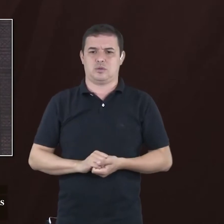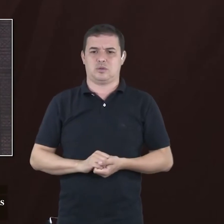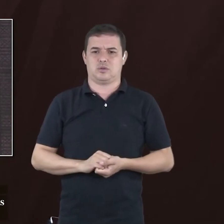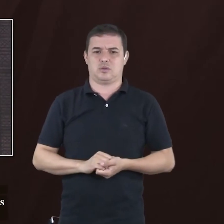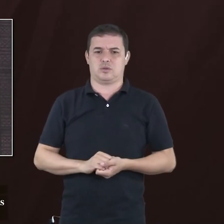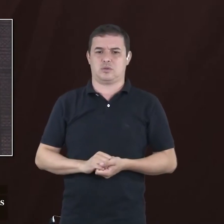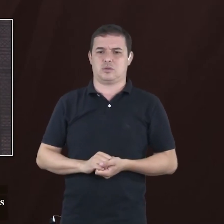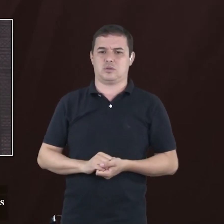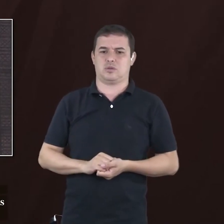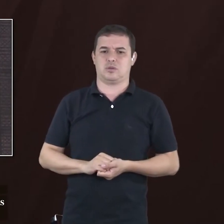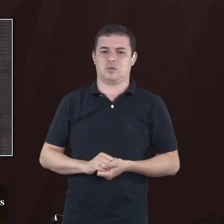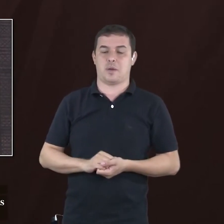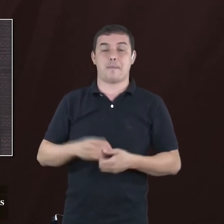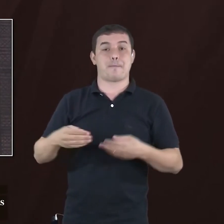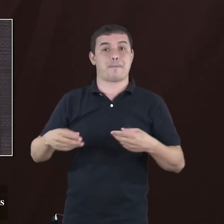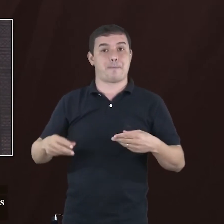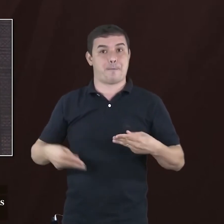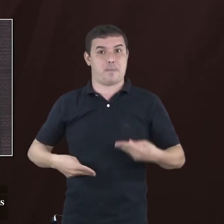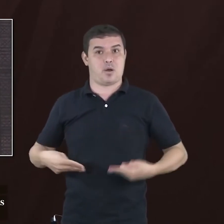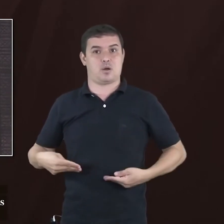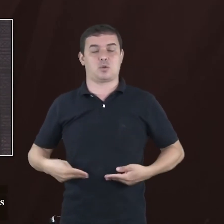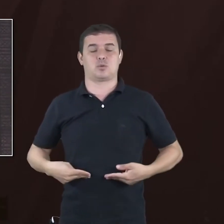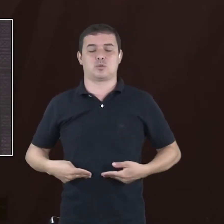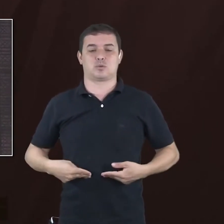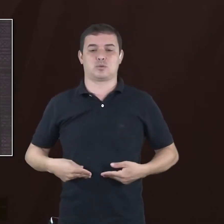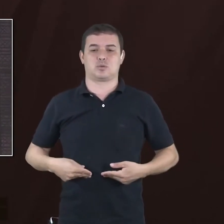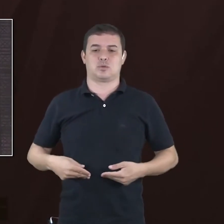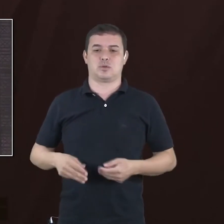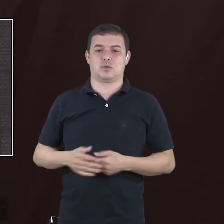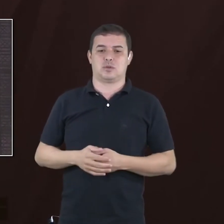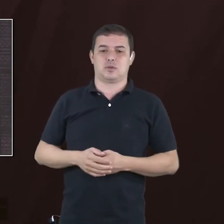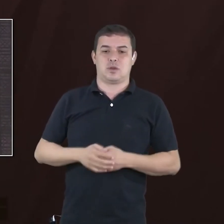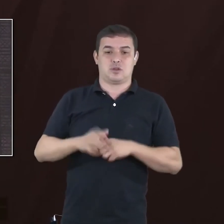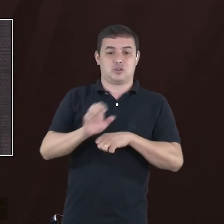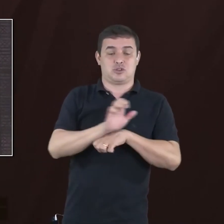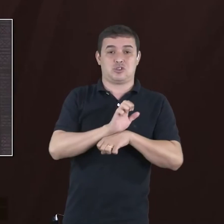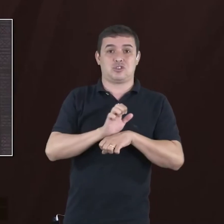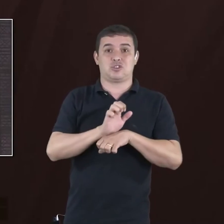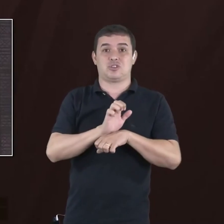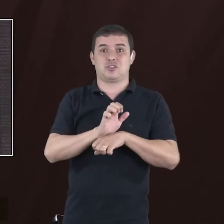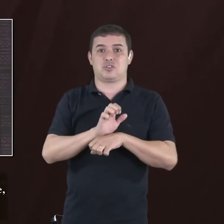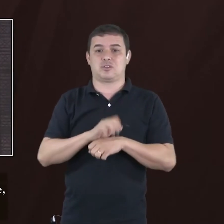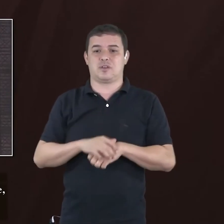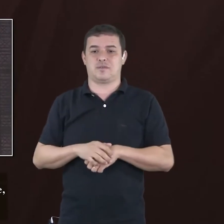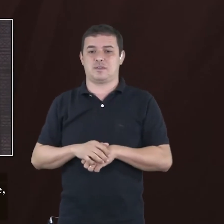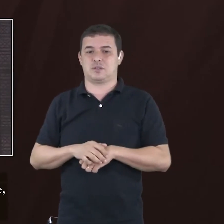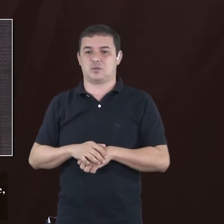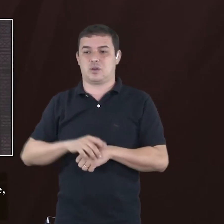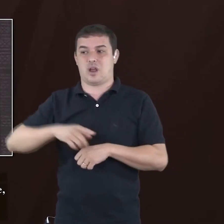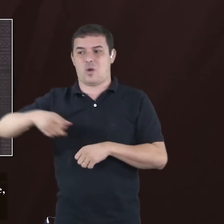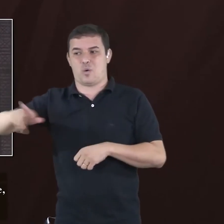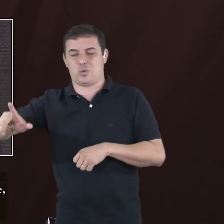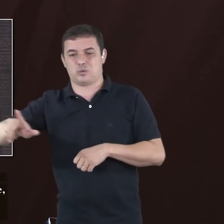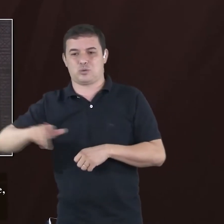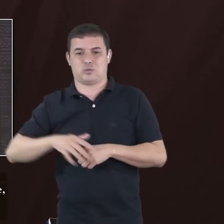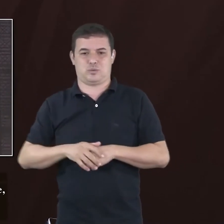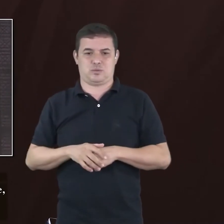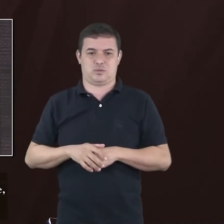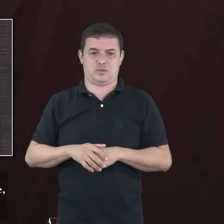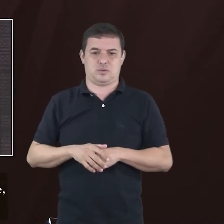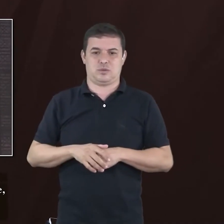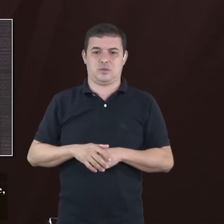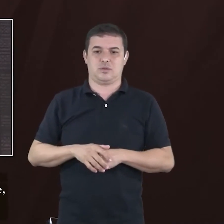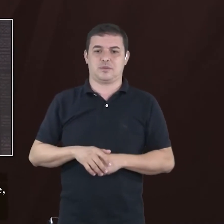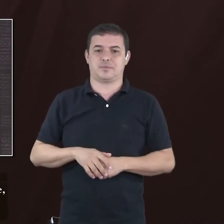para o ministério. Quanto a Tíquico, mandei-o até Éfeso. Quando vieres, traze a capa que deixei em Troades, em casa de